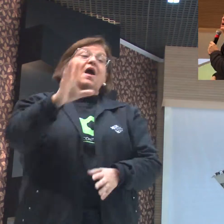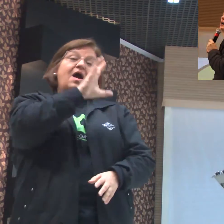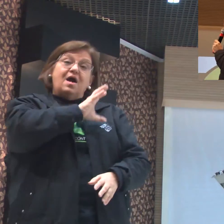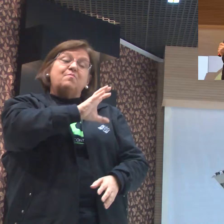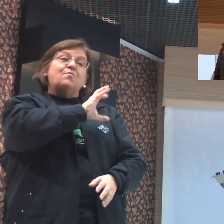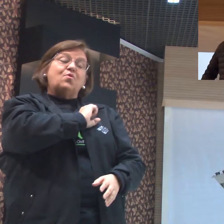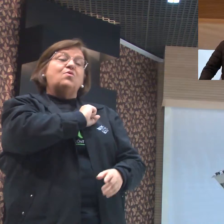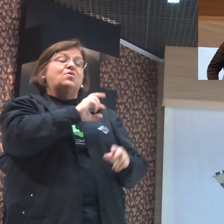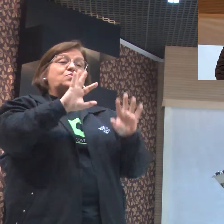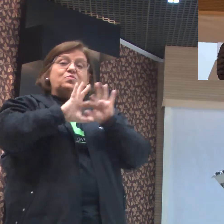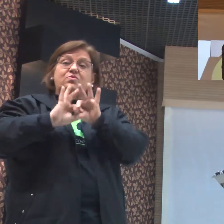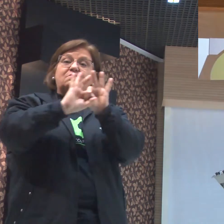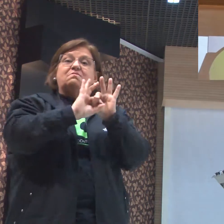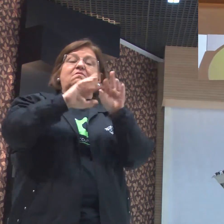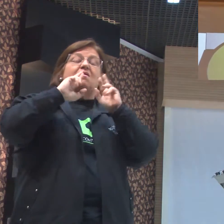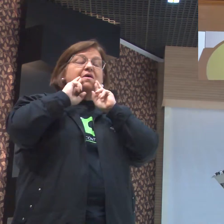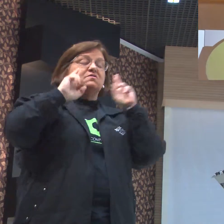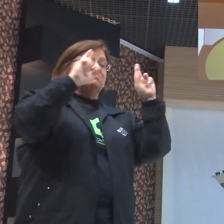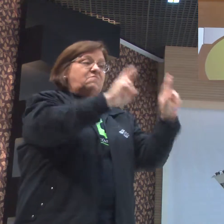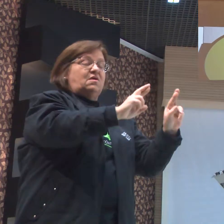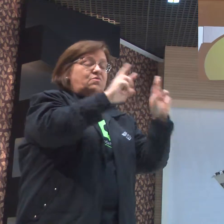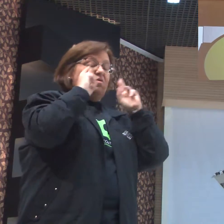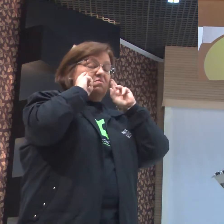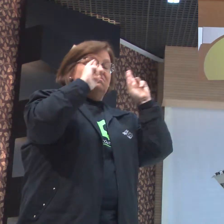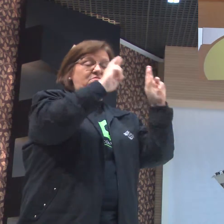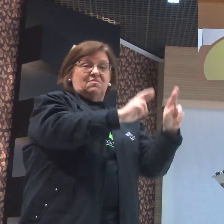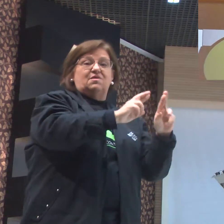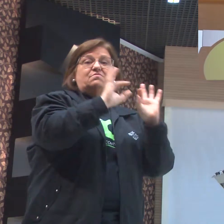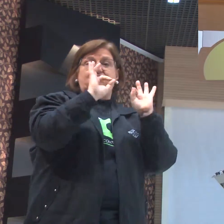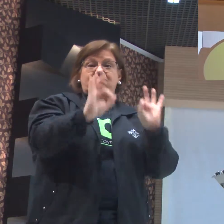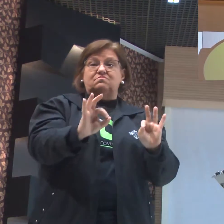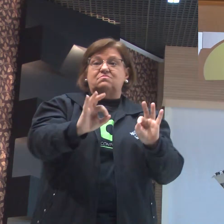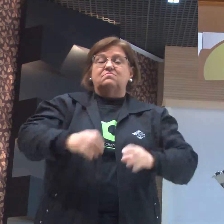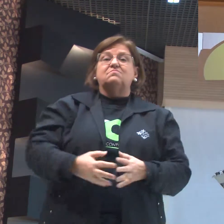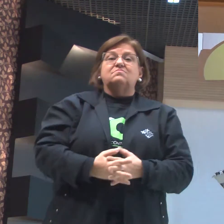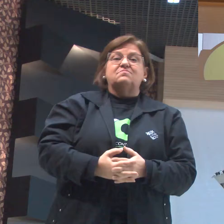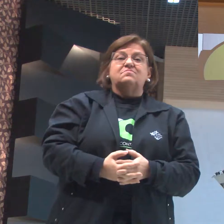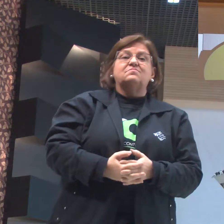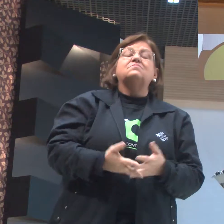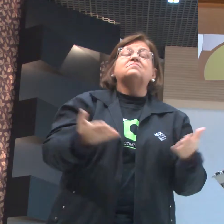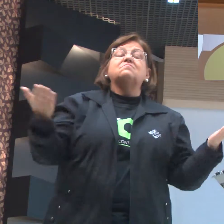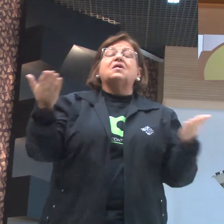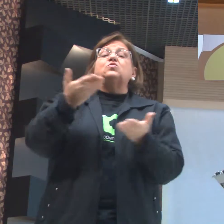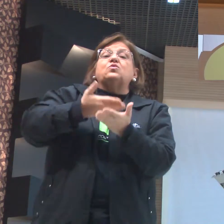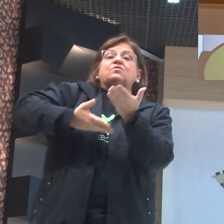lá. Amor, união e respeito. Legal, muito bom. Agora, e a